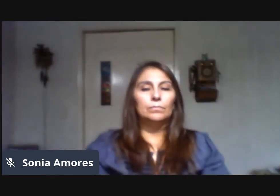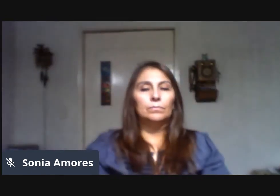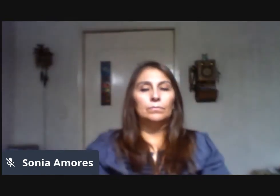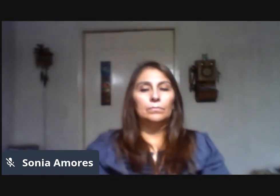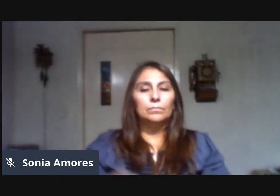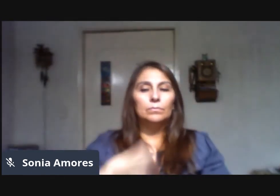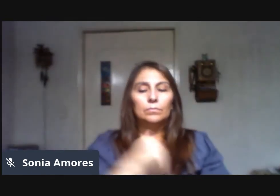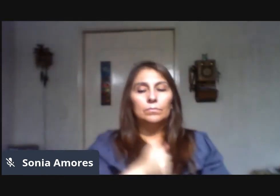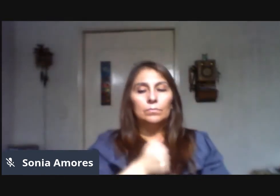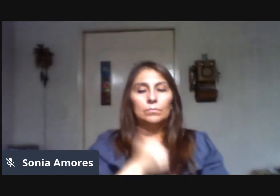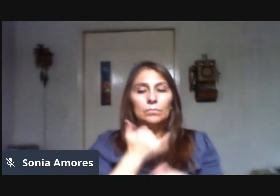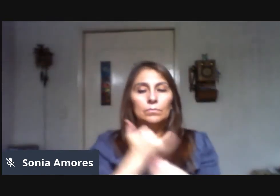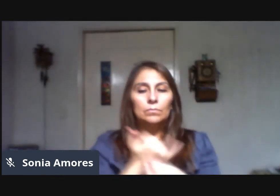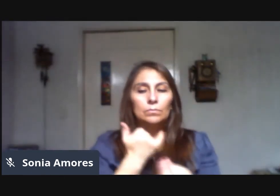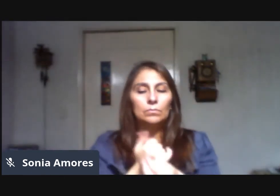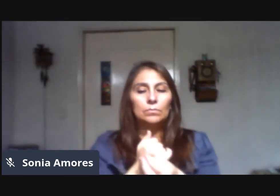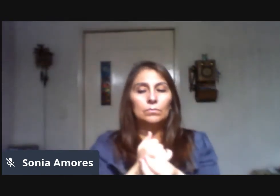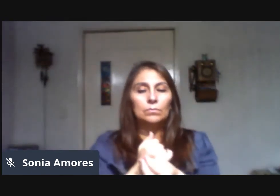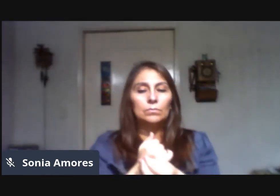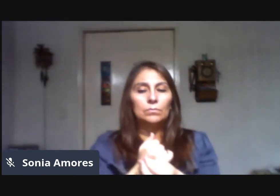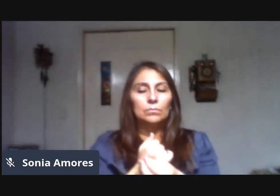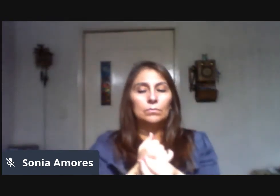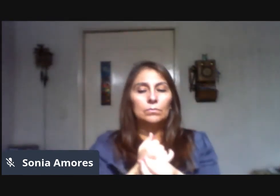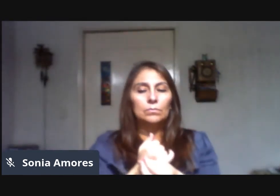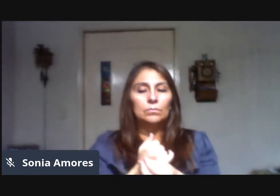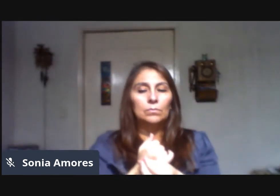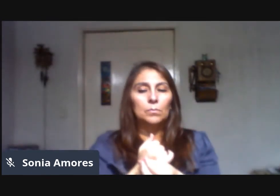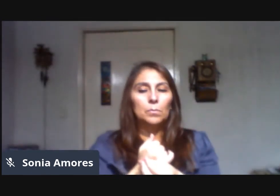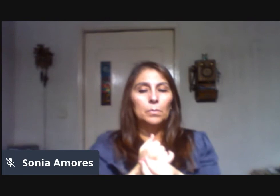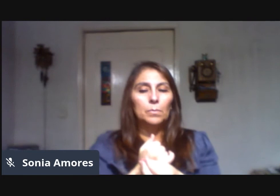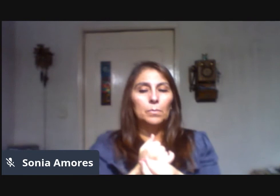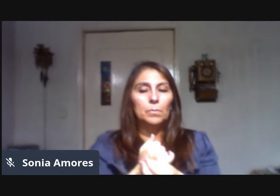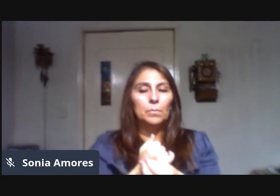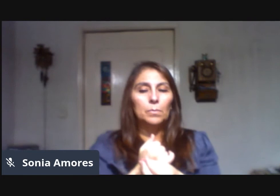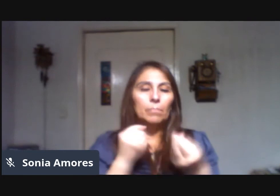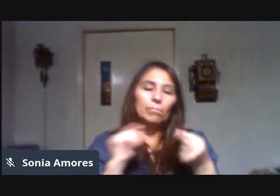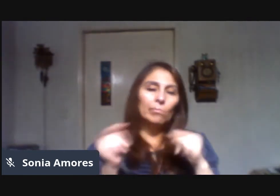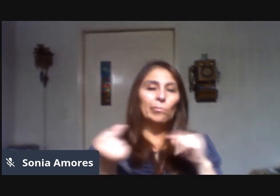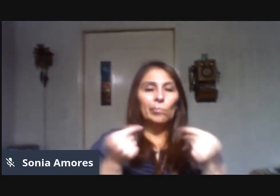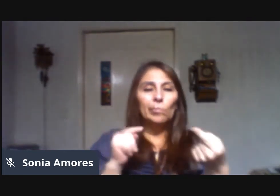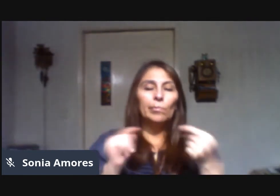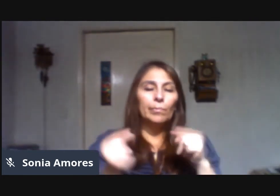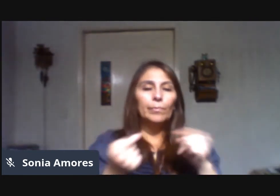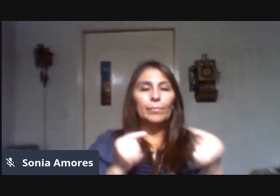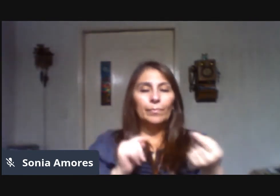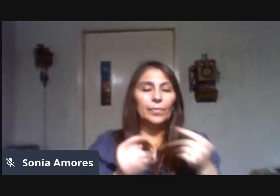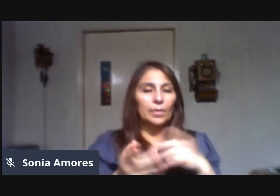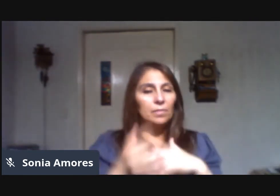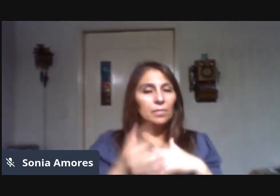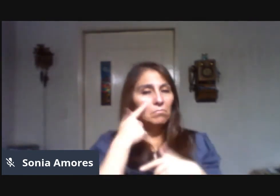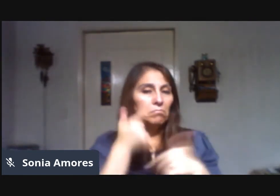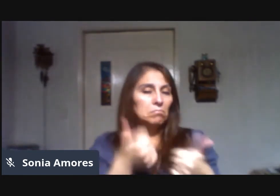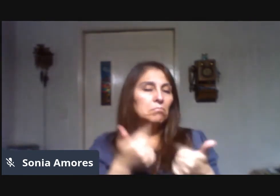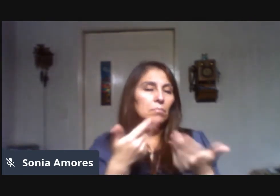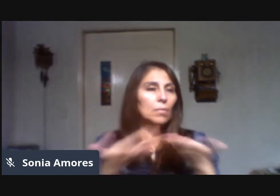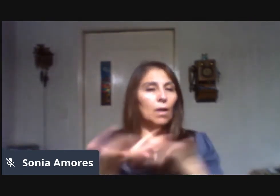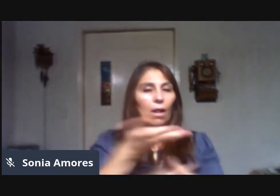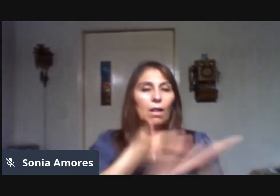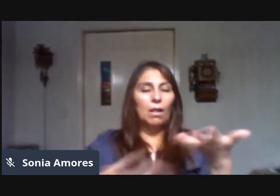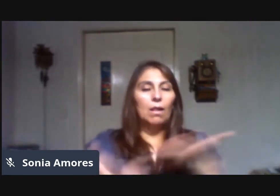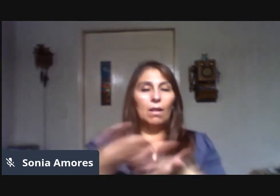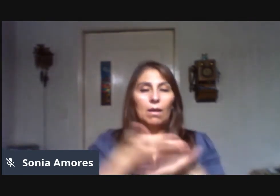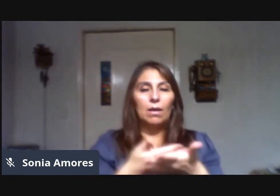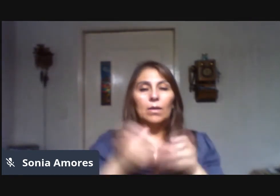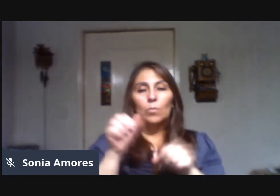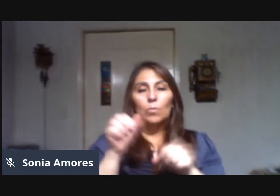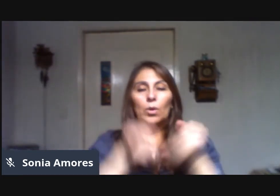sus respuestas para poderle dar dinamismo a la conversación y al mismo tiempo poder participar con todas